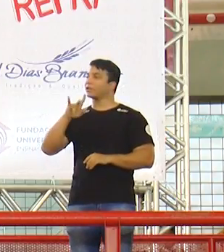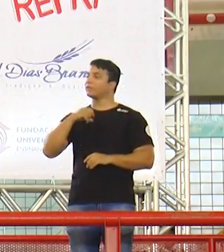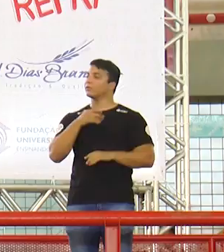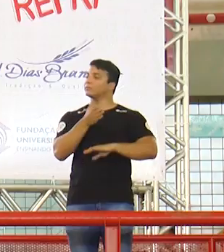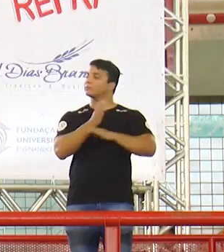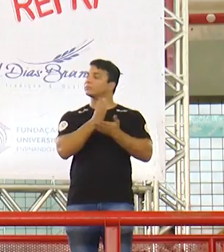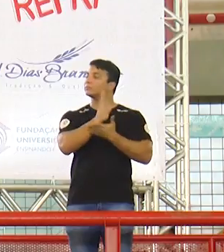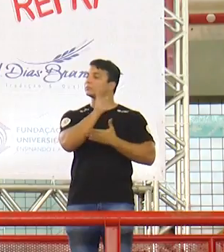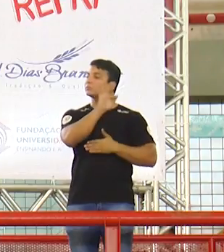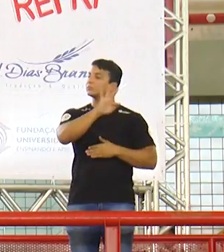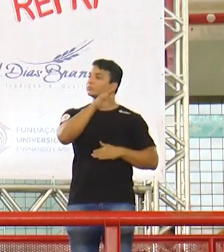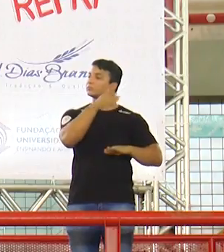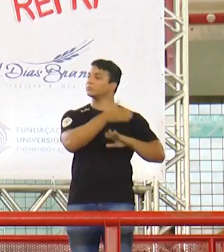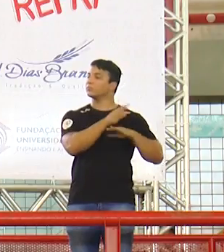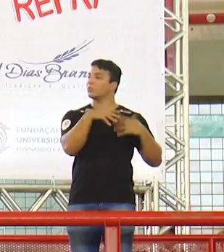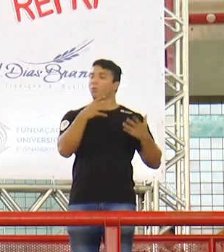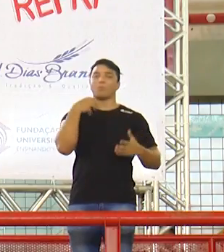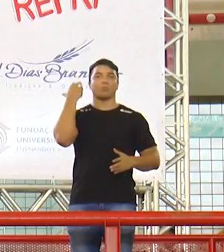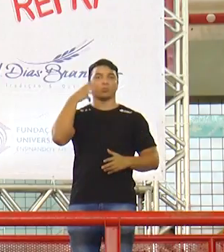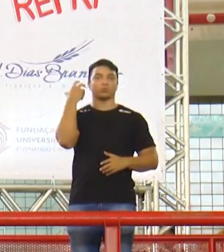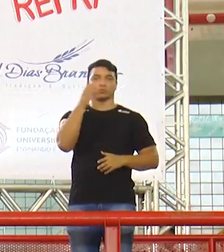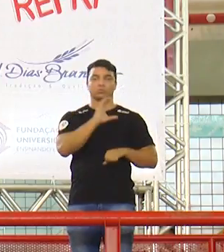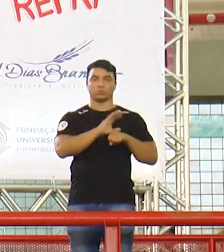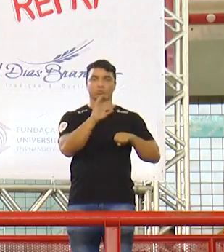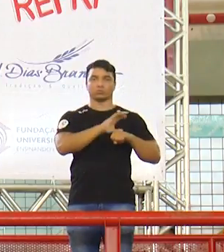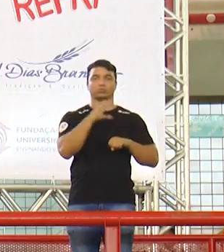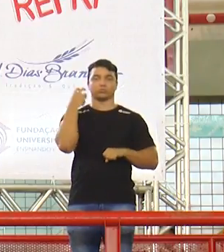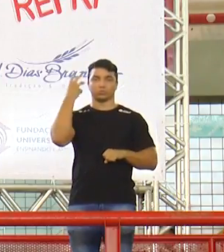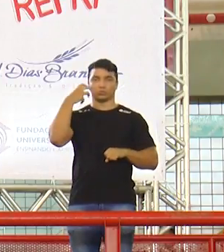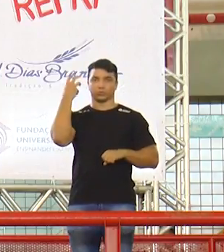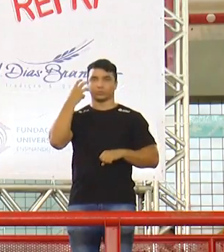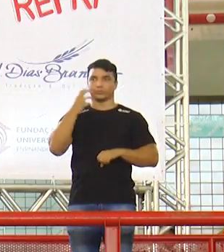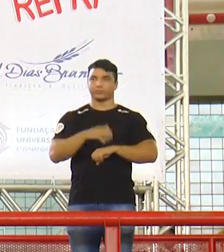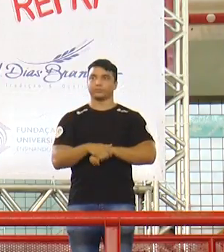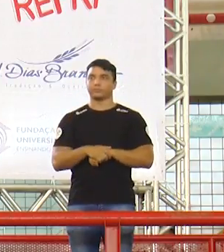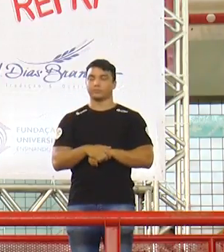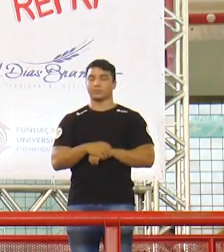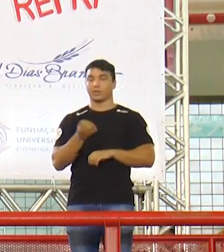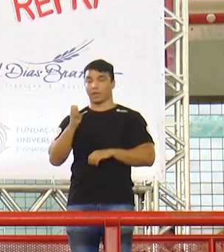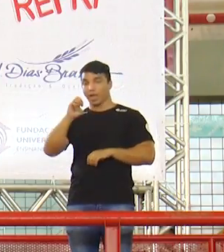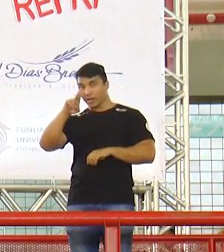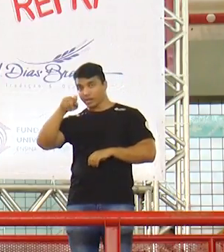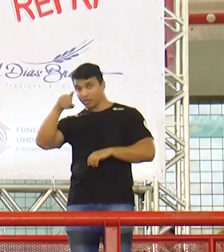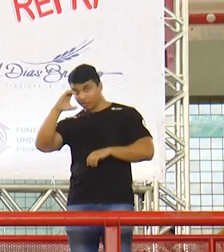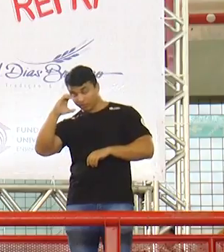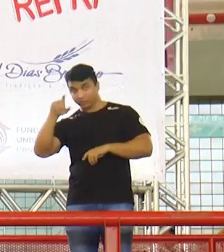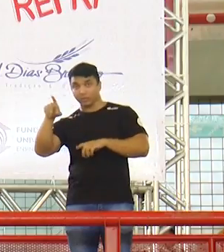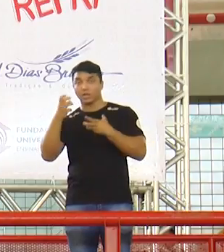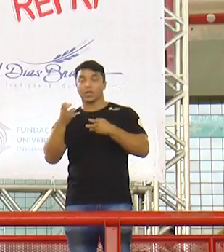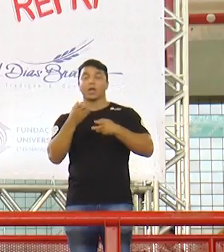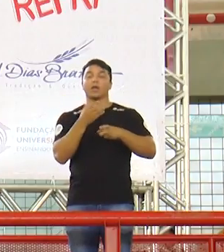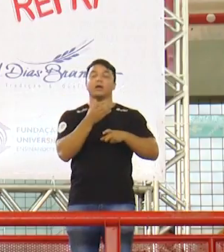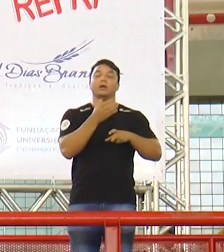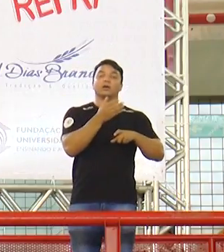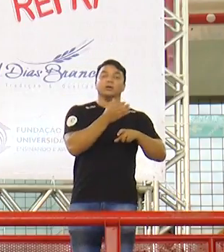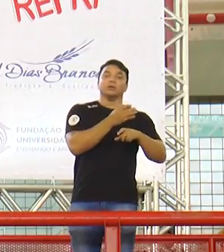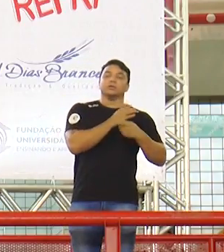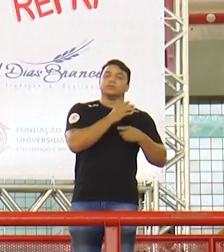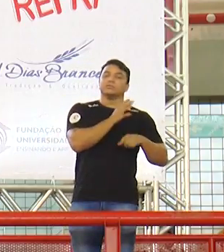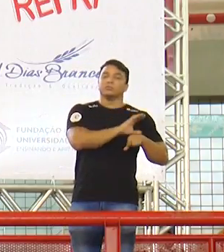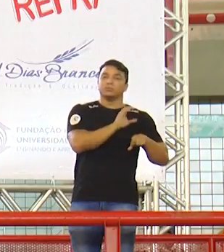quê? Música. Ops. Meu amigo Eric vai cursar música